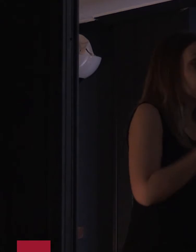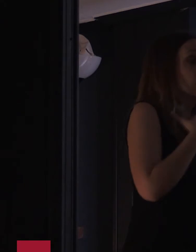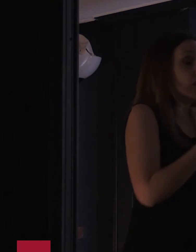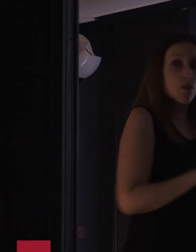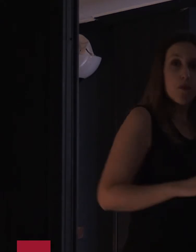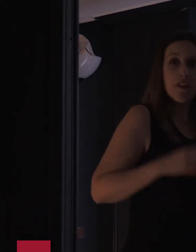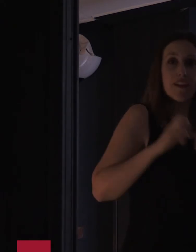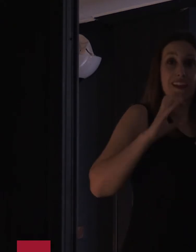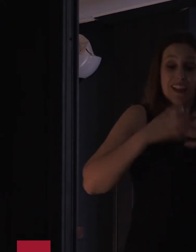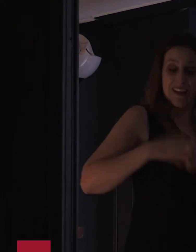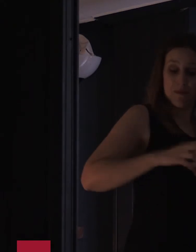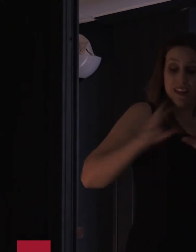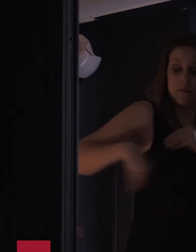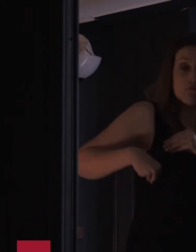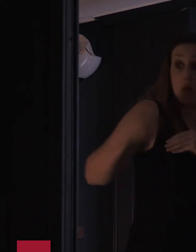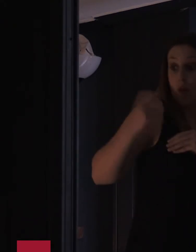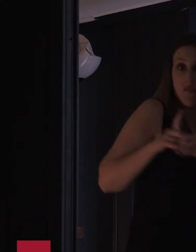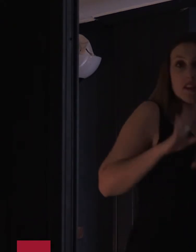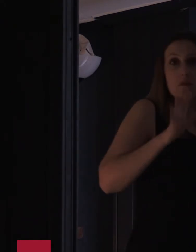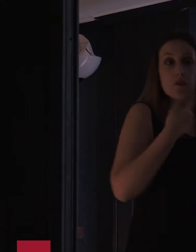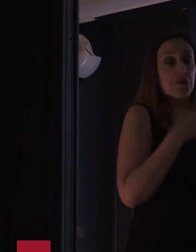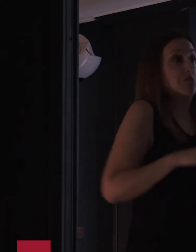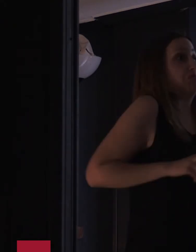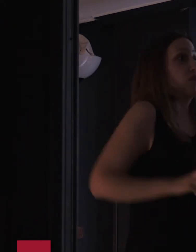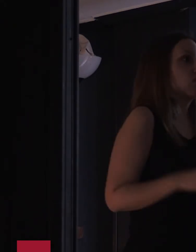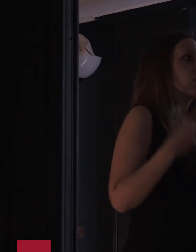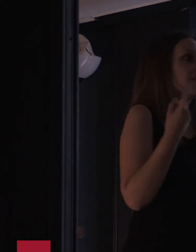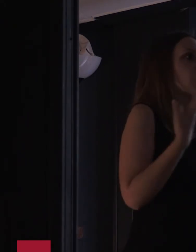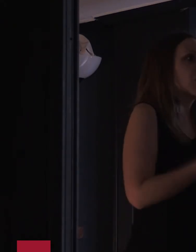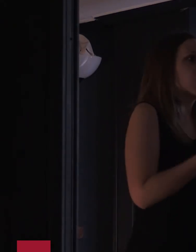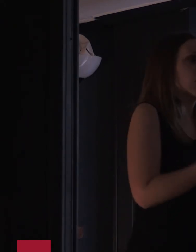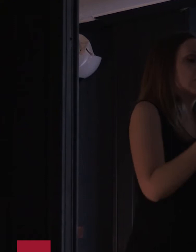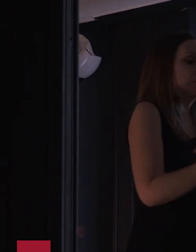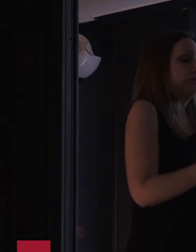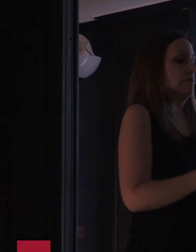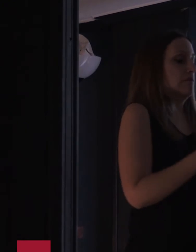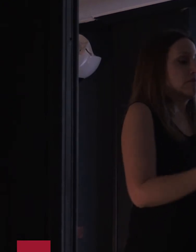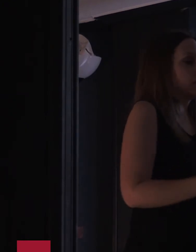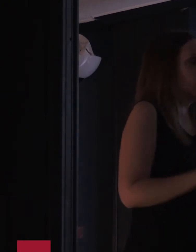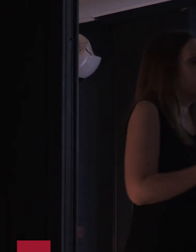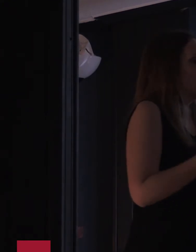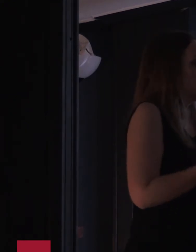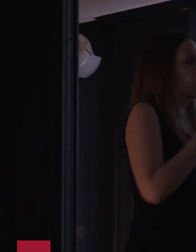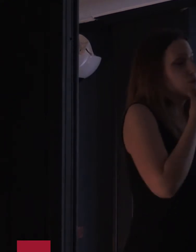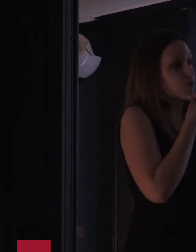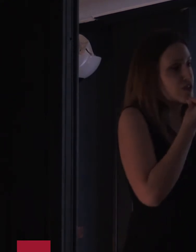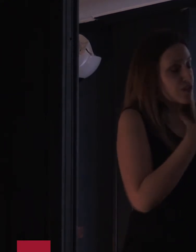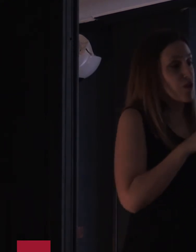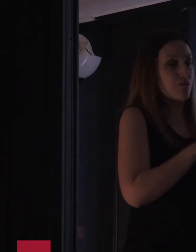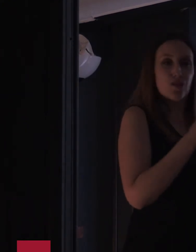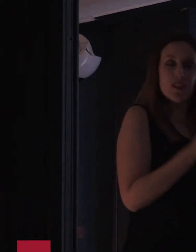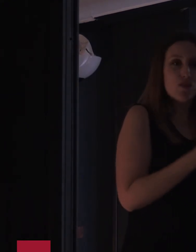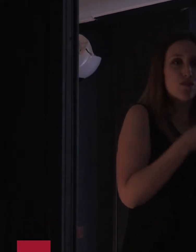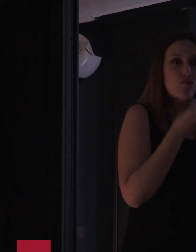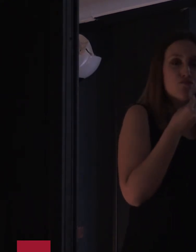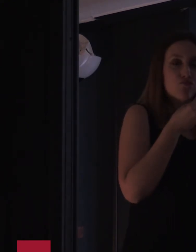toda la vida del paciente. Pero bueno, eso es de nuevo, es algo que habrá que ir demostrando. Entonces, el proyecto es bonito, el proyecto es muy,